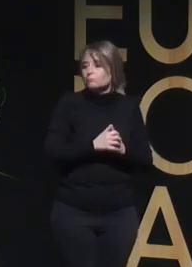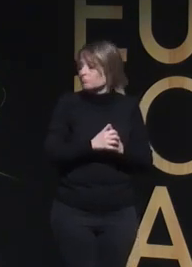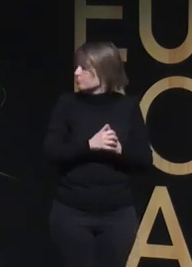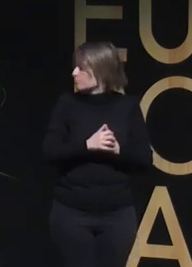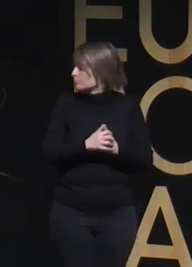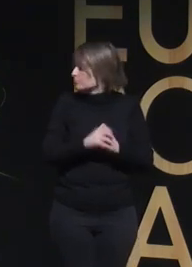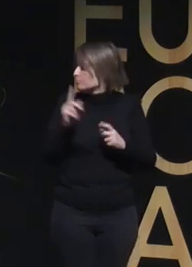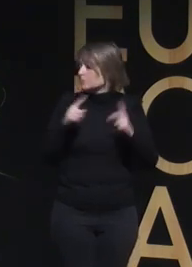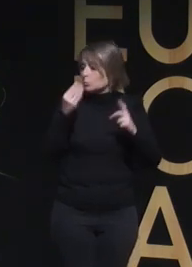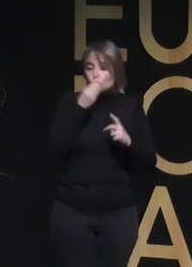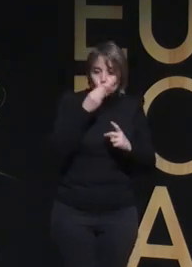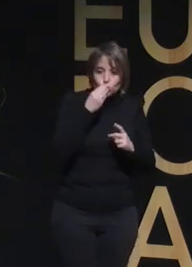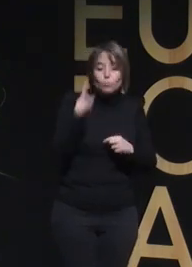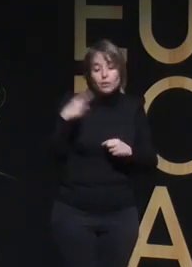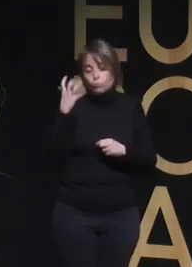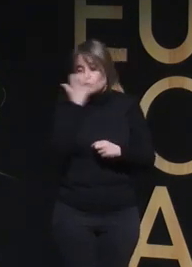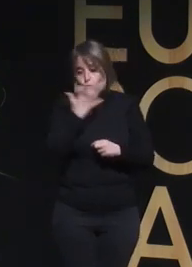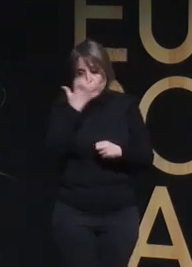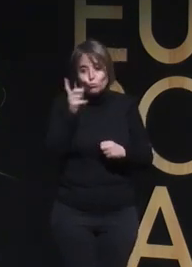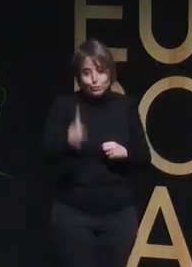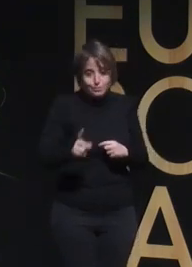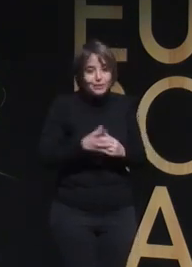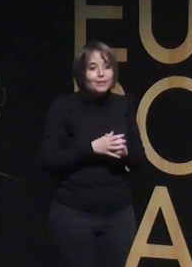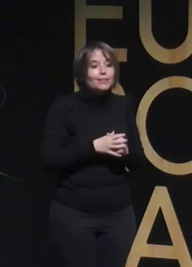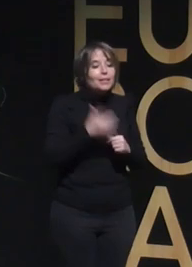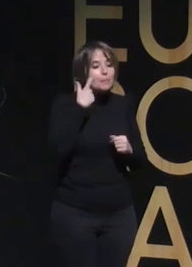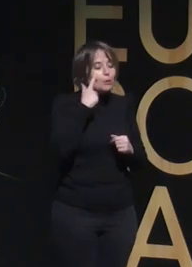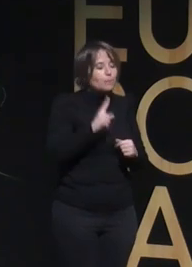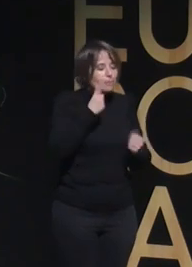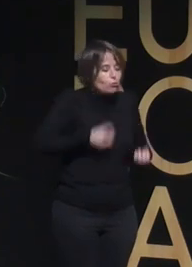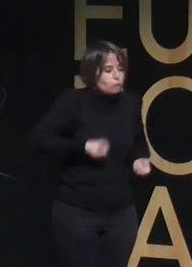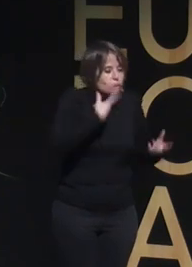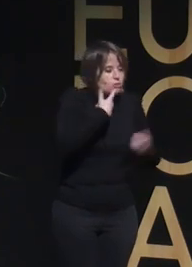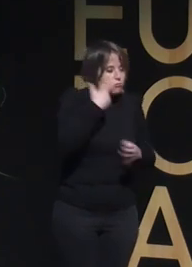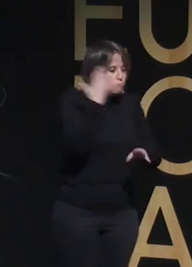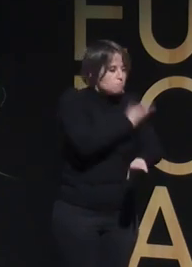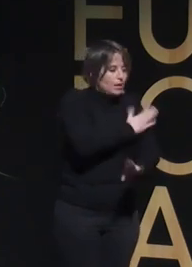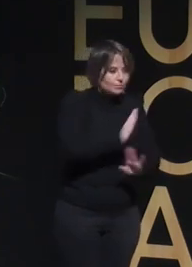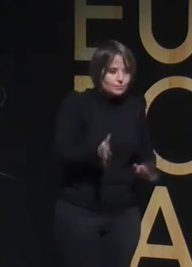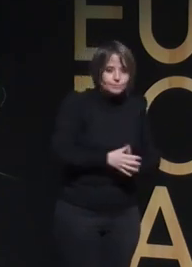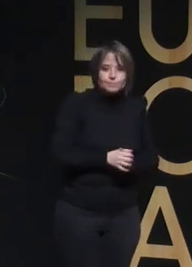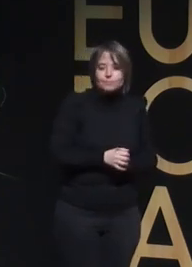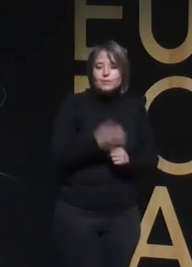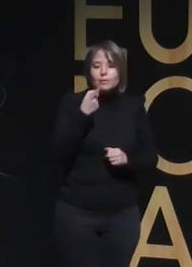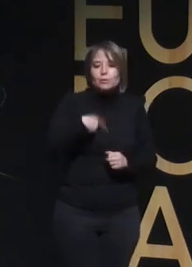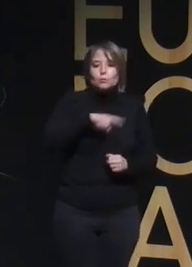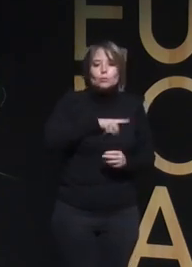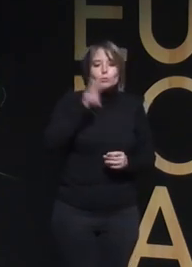Luego, no se come todo y va a haber cuento. Te va a haber cuento. Pero lo primero que te nace es esa parte de castigo. Lo que nosotros vemos